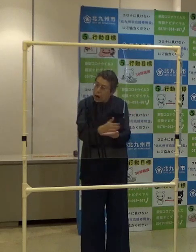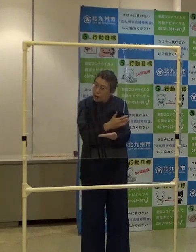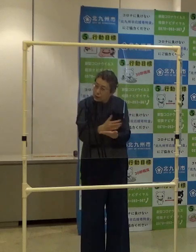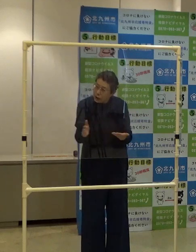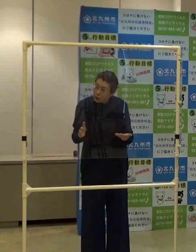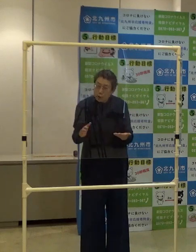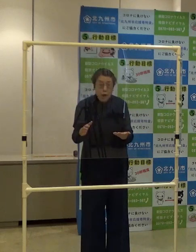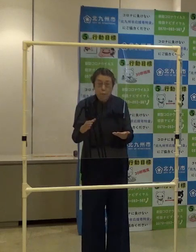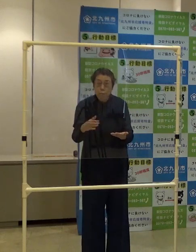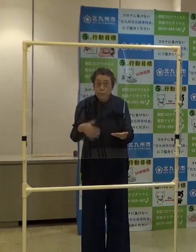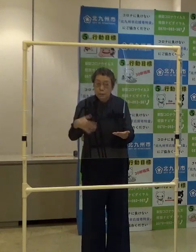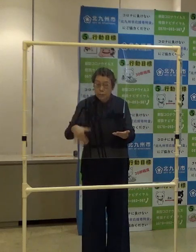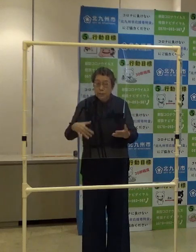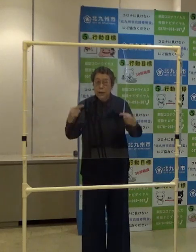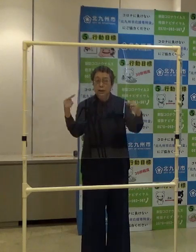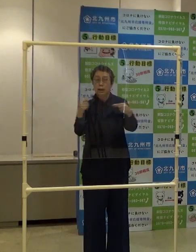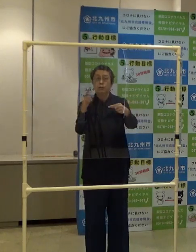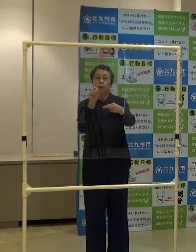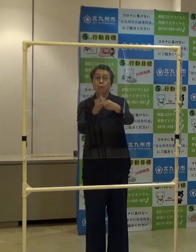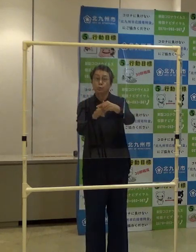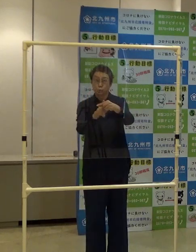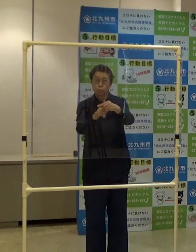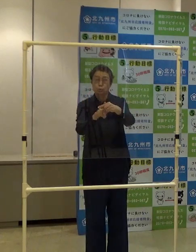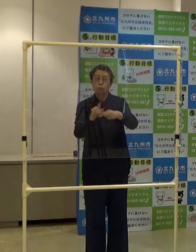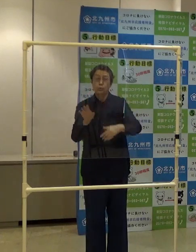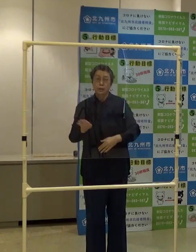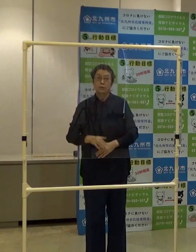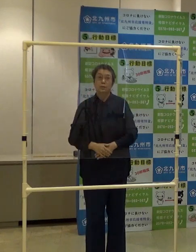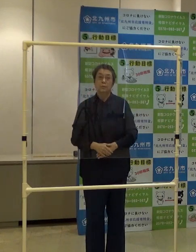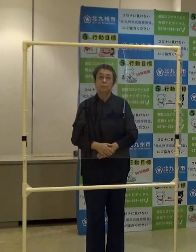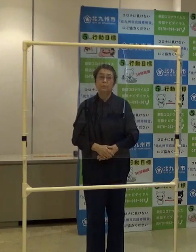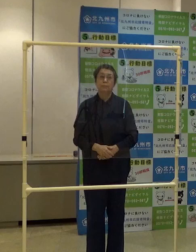討中という話を聞いているところです。